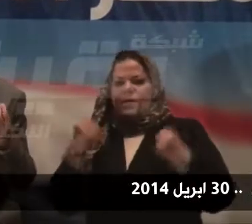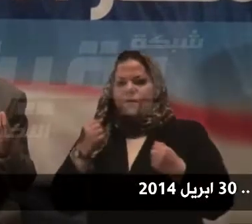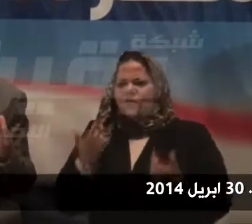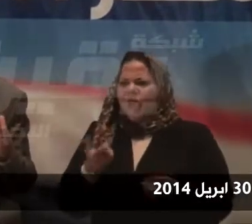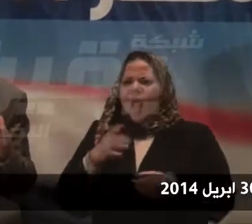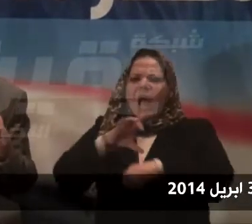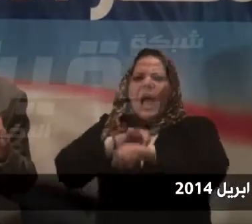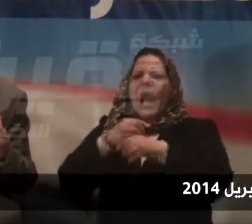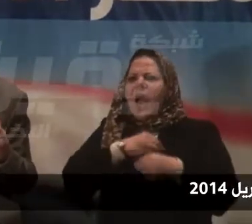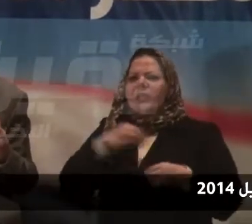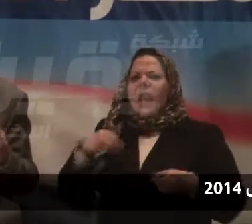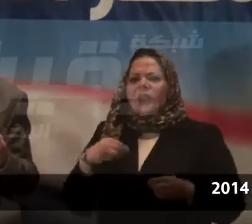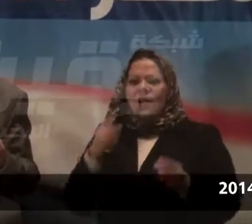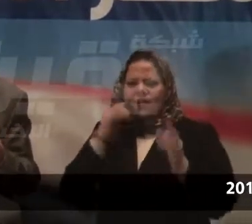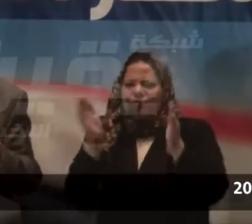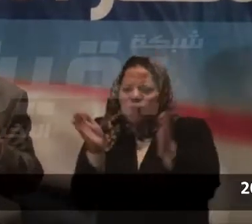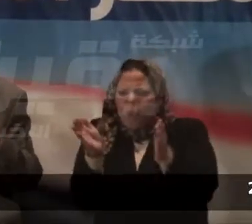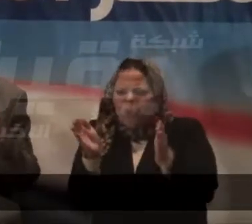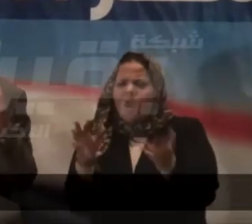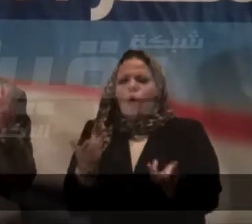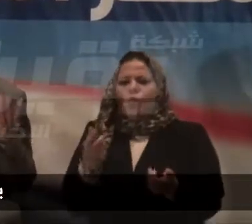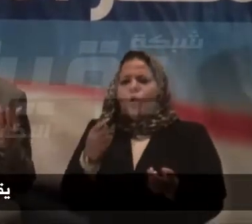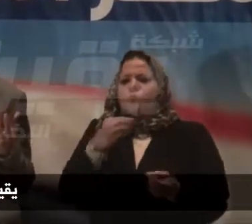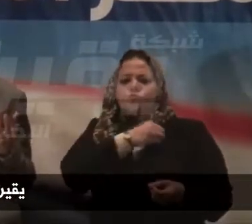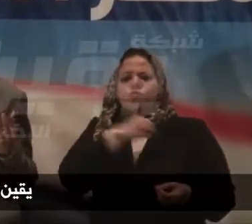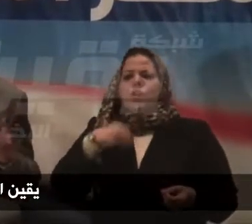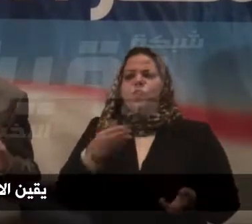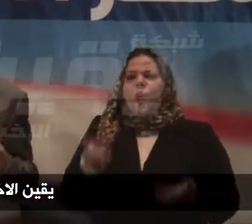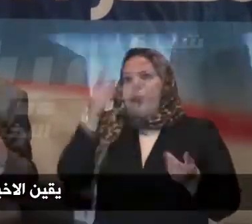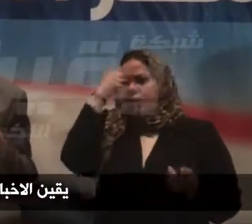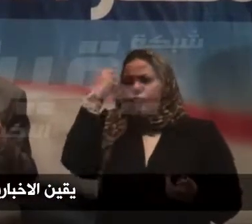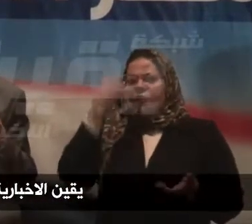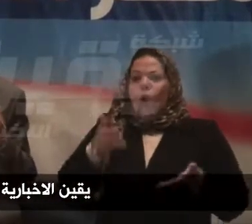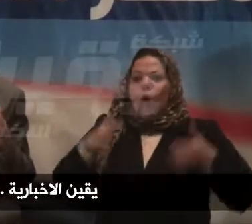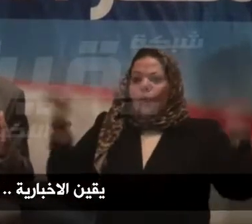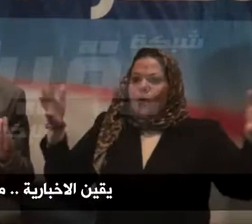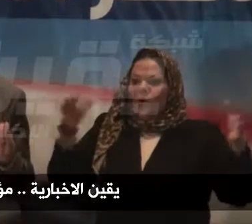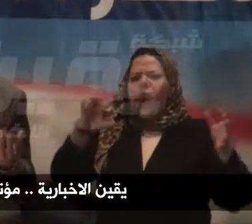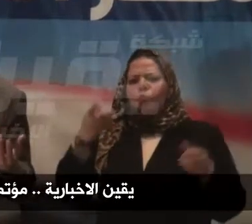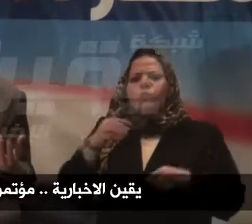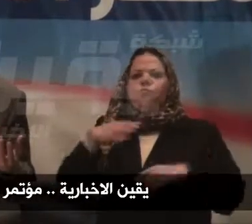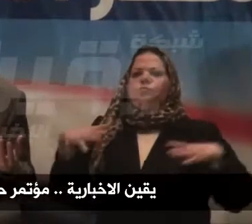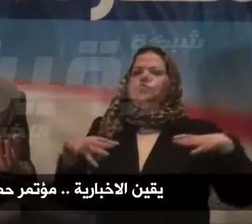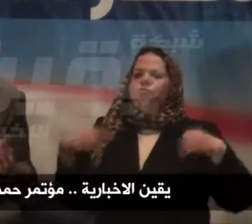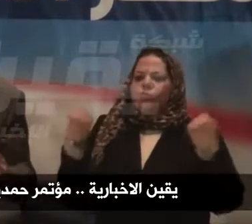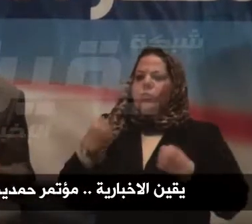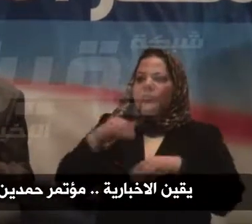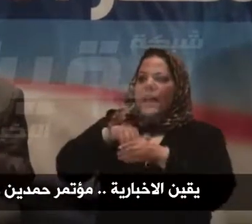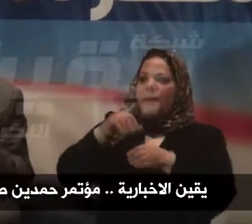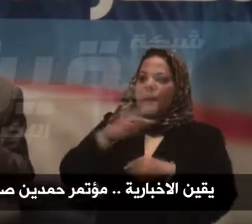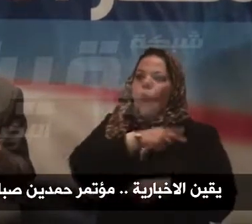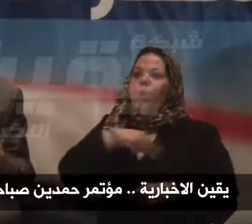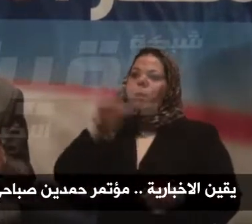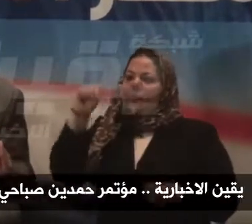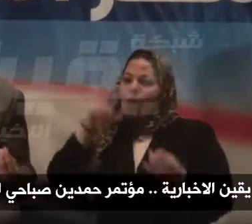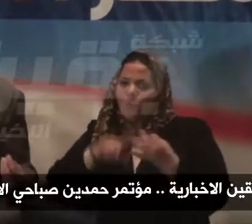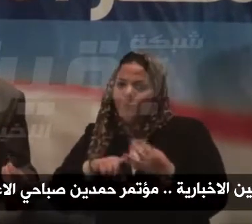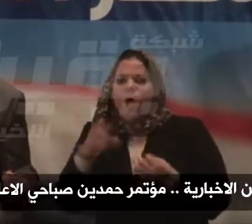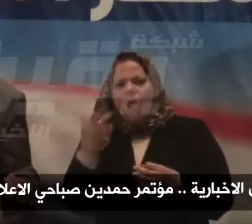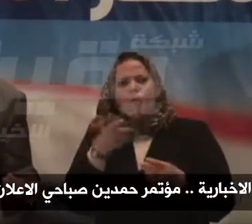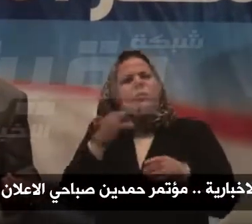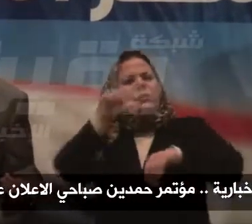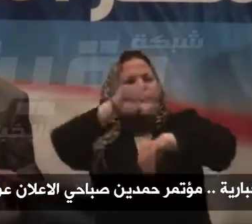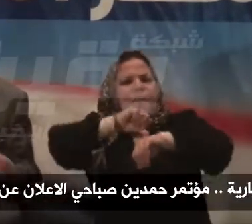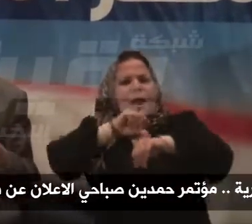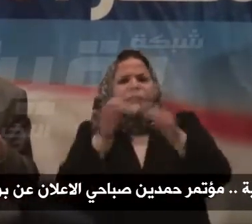عيادة صغيرة خاصة أو مستشفى استثمار كبير أو مستشفى في وزارة الصحة أو وحدة صحية في وزارة